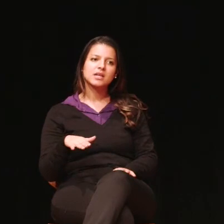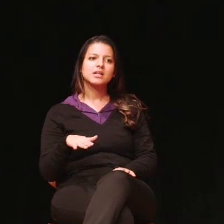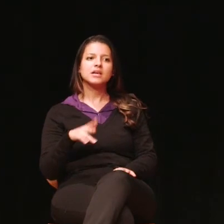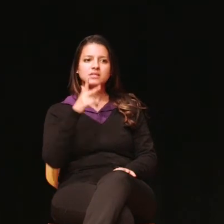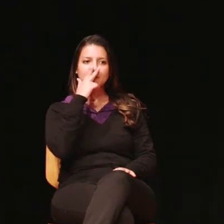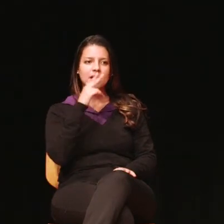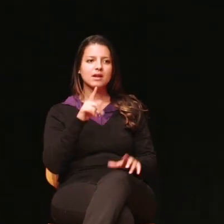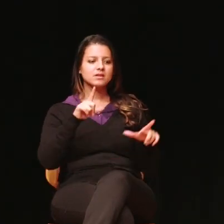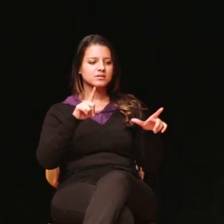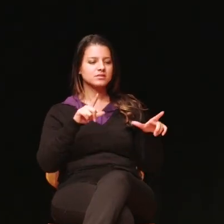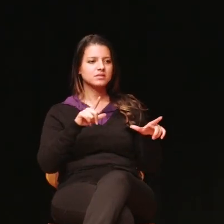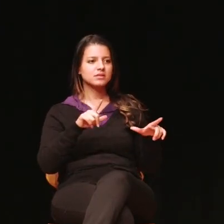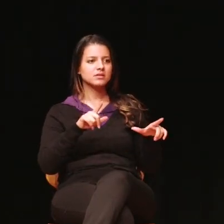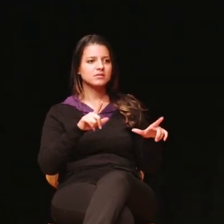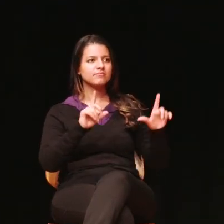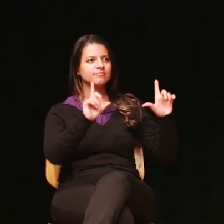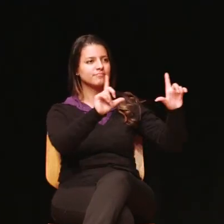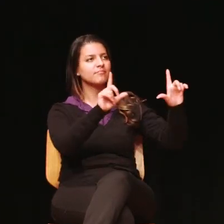um adulto.